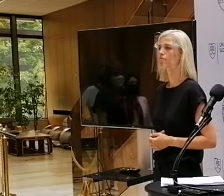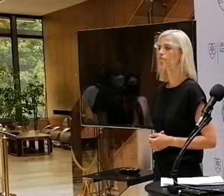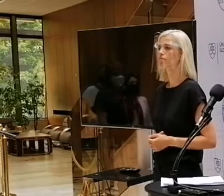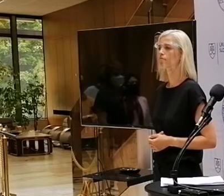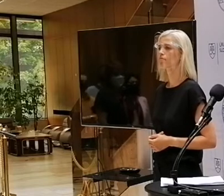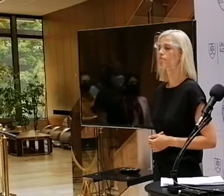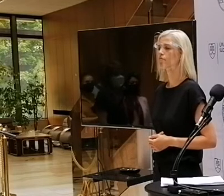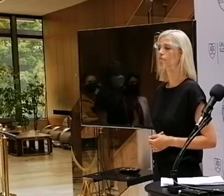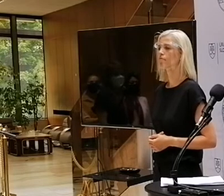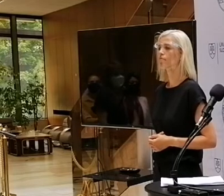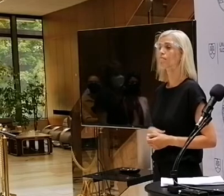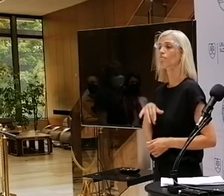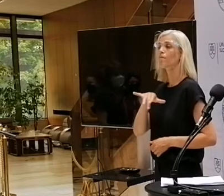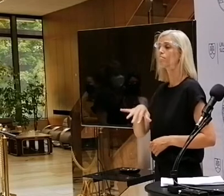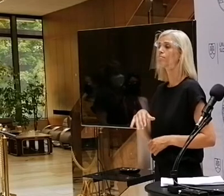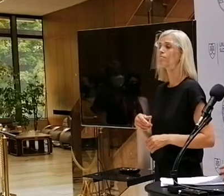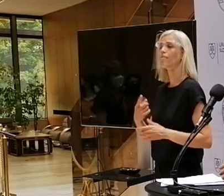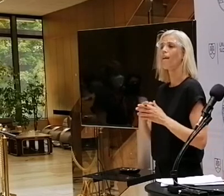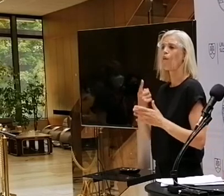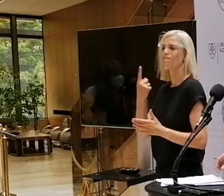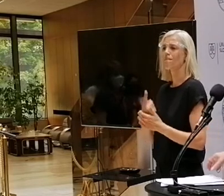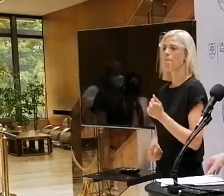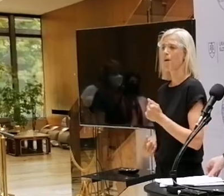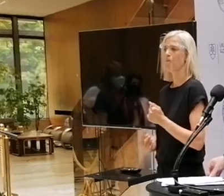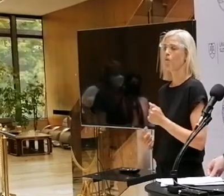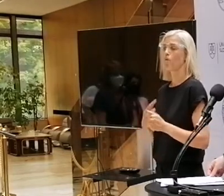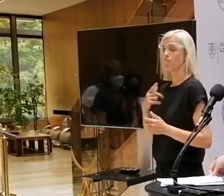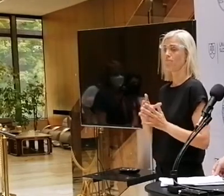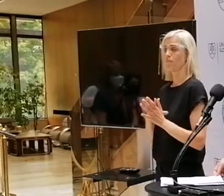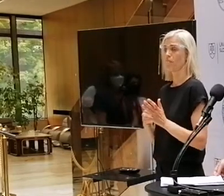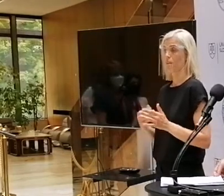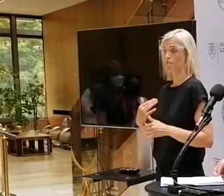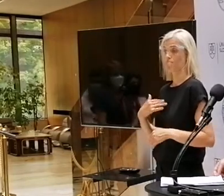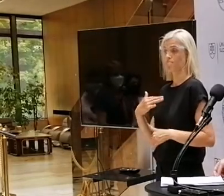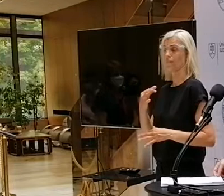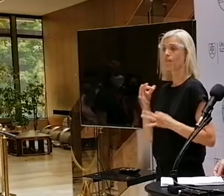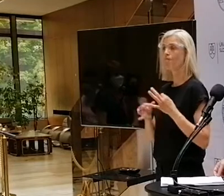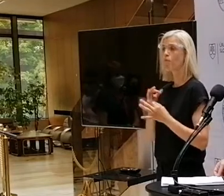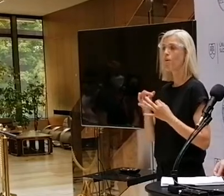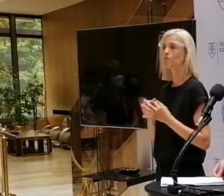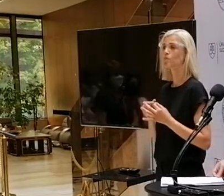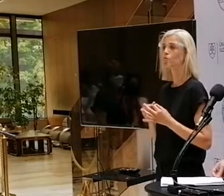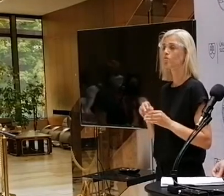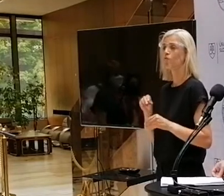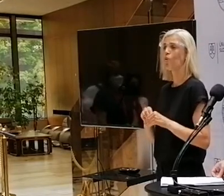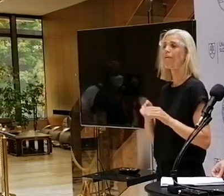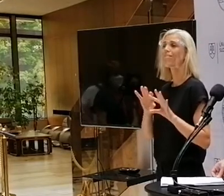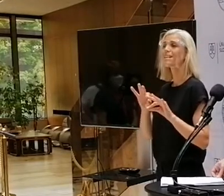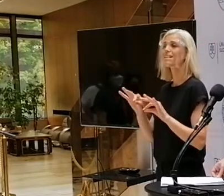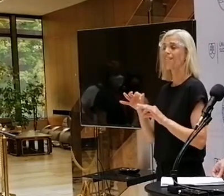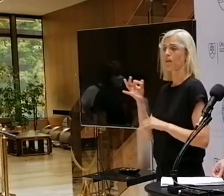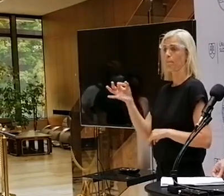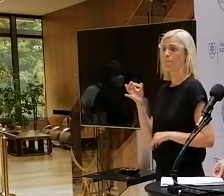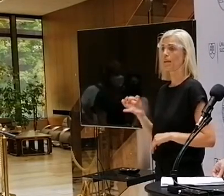spôsobili taký výpadok, že napríklad máme len informáciu, že desiatky